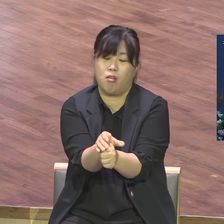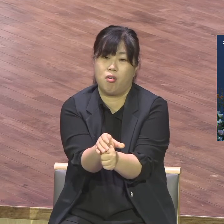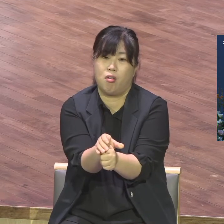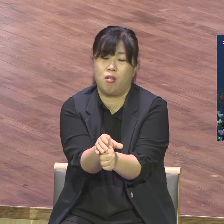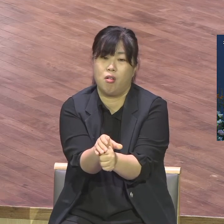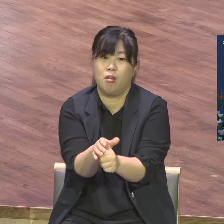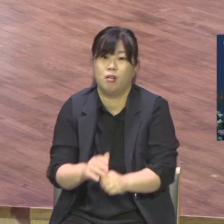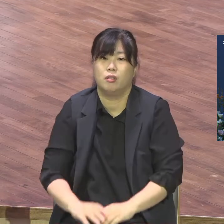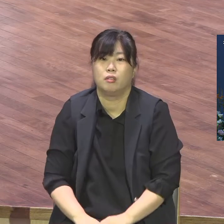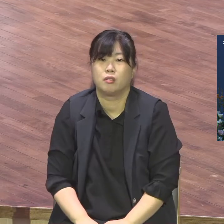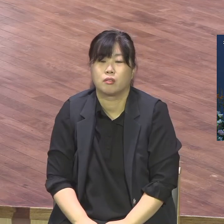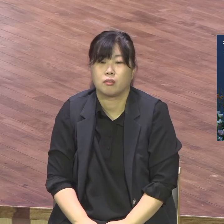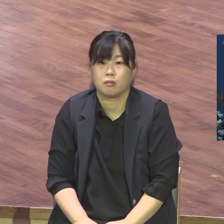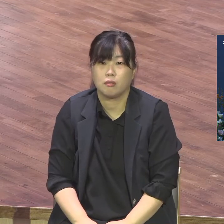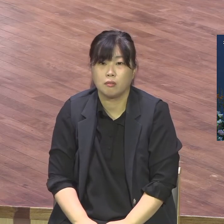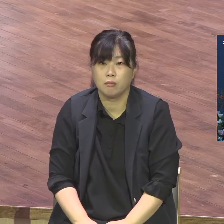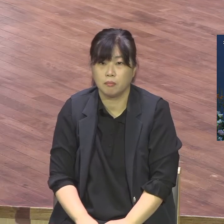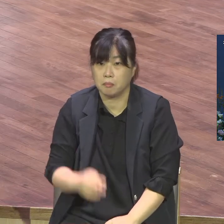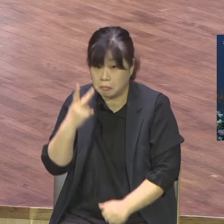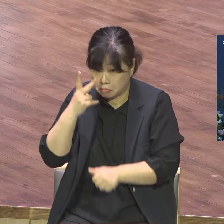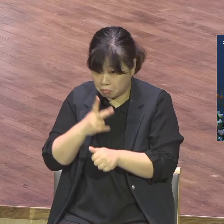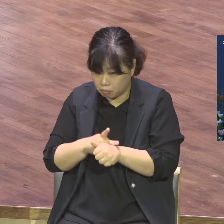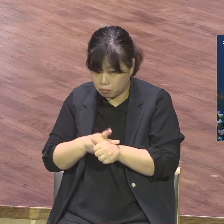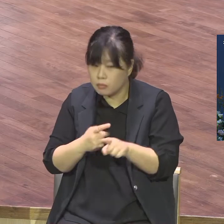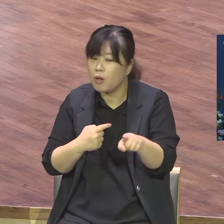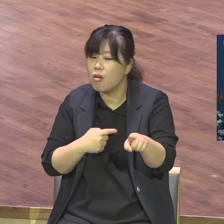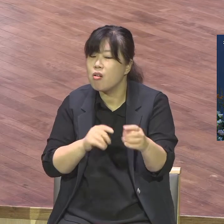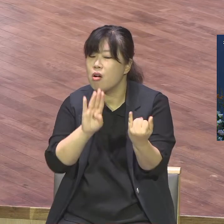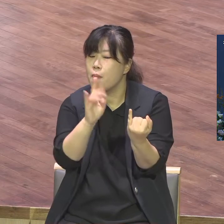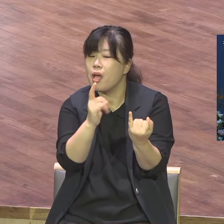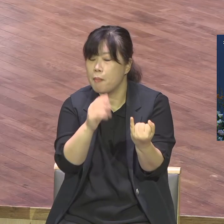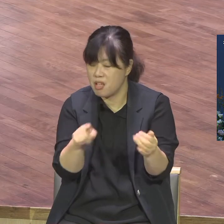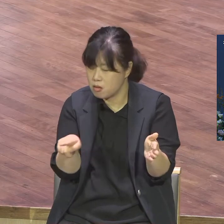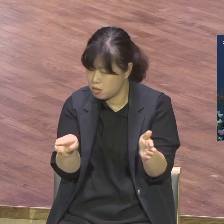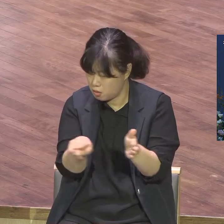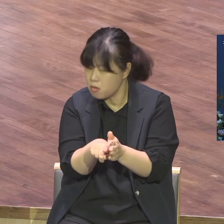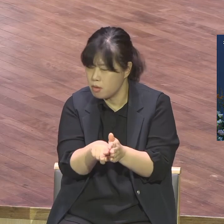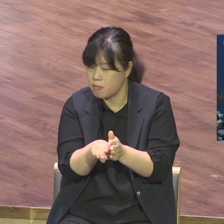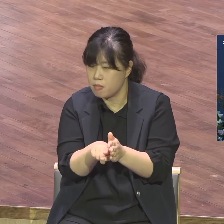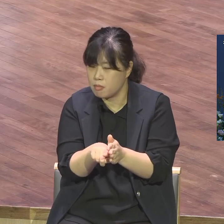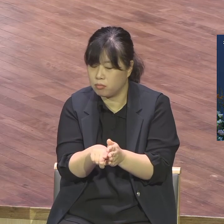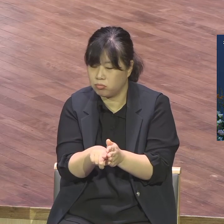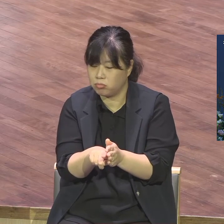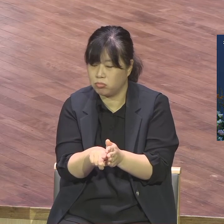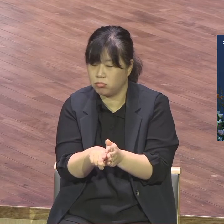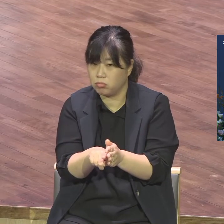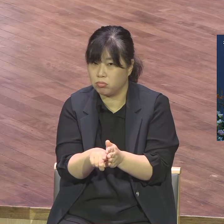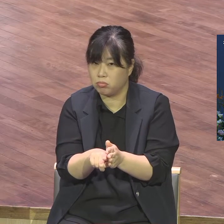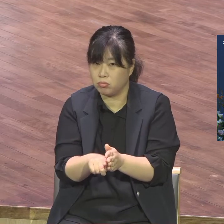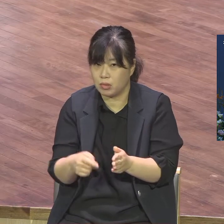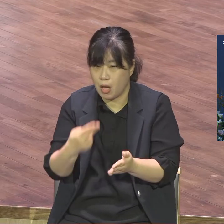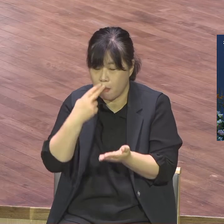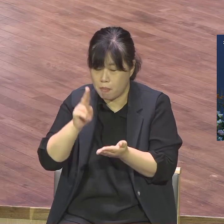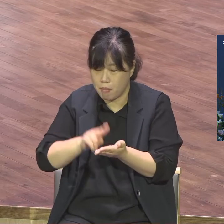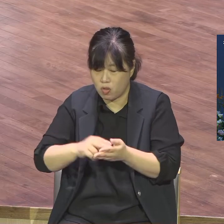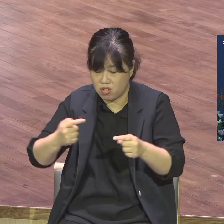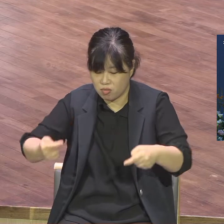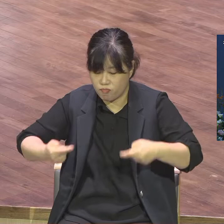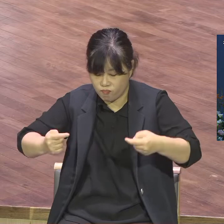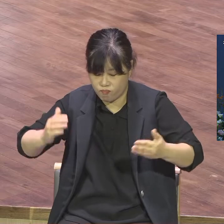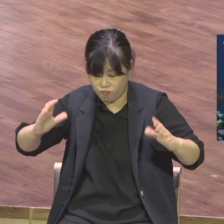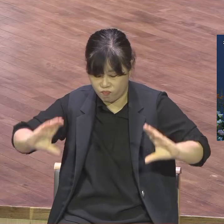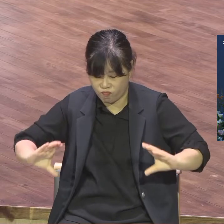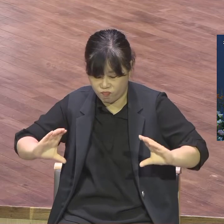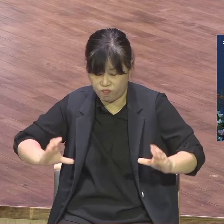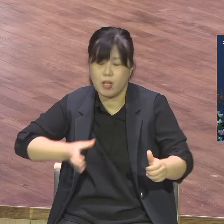됩니다. 그만큼 바울은 뭐요? 베베를 신뢰했다 그 말이죠. 특별히 베베를 언급하면서